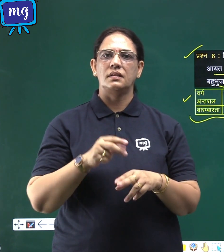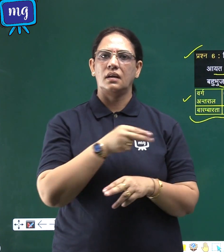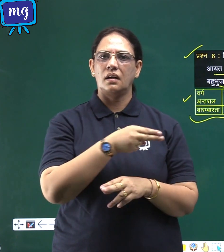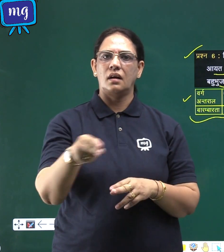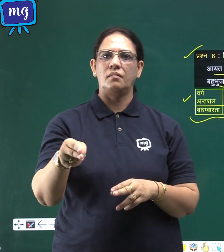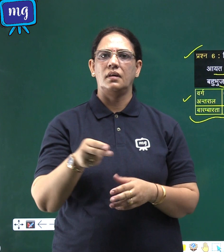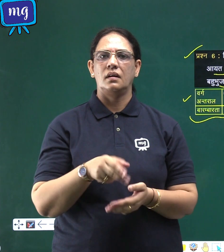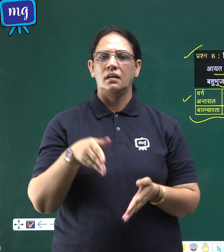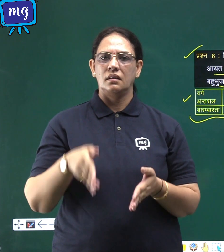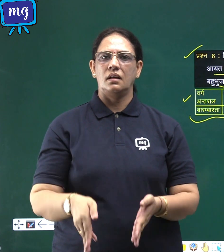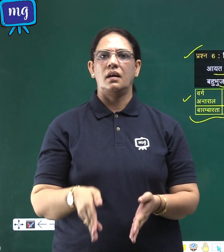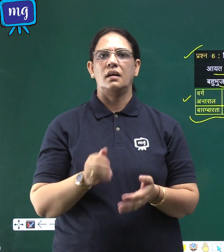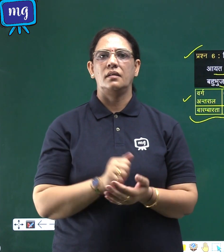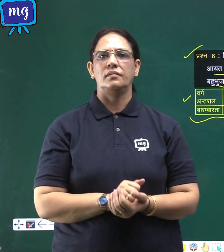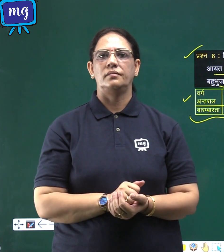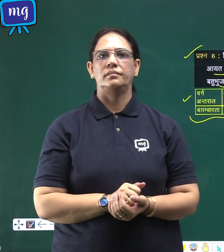दे हुई है,